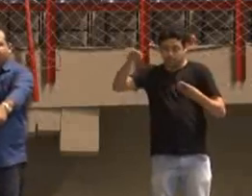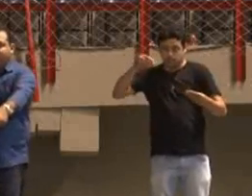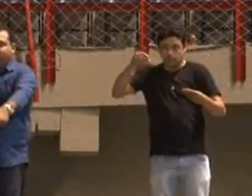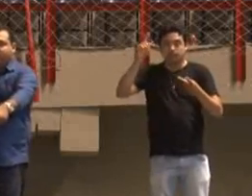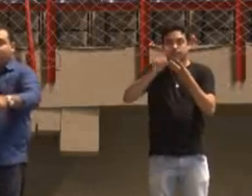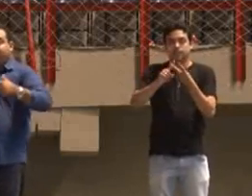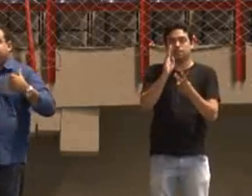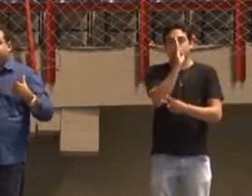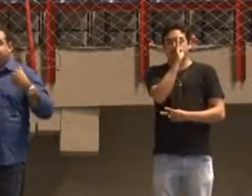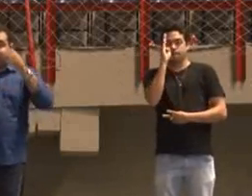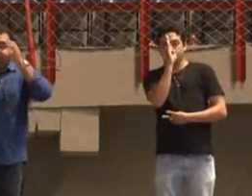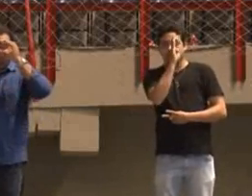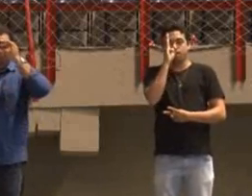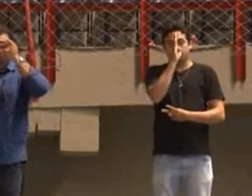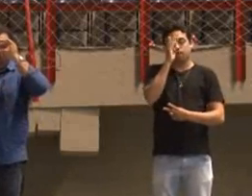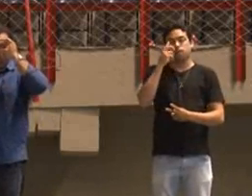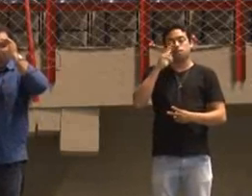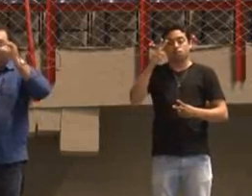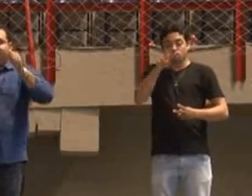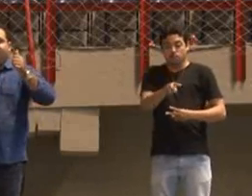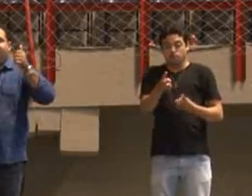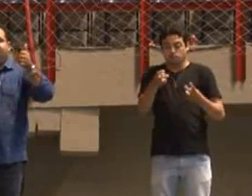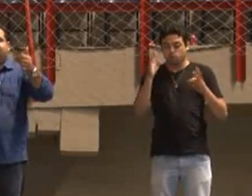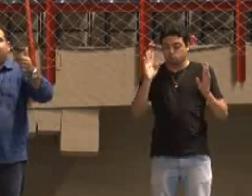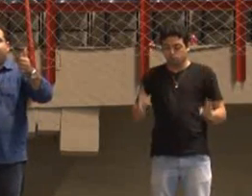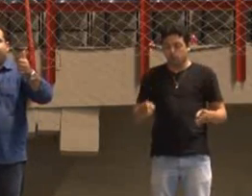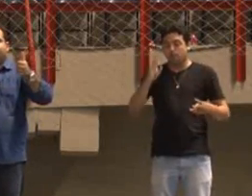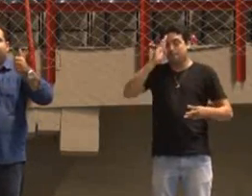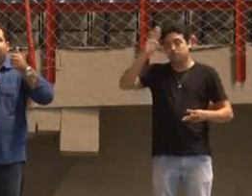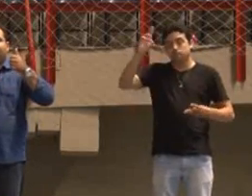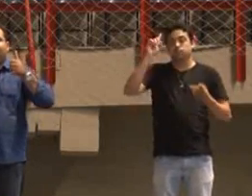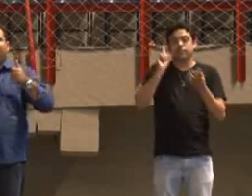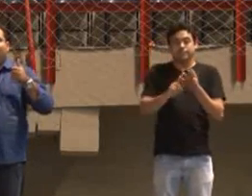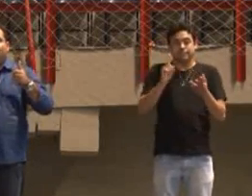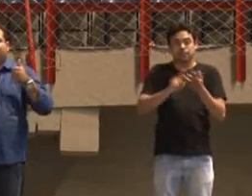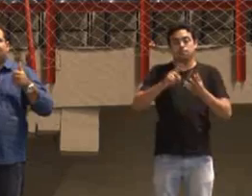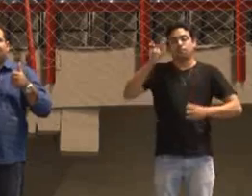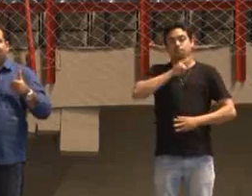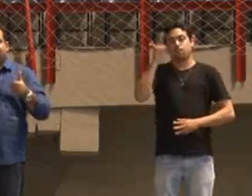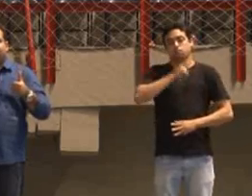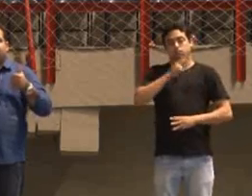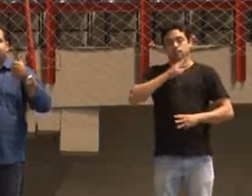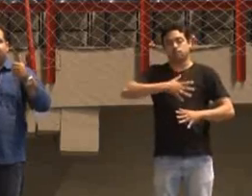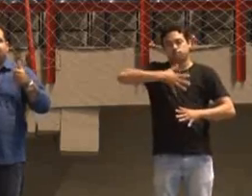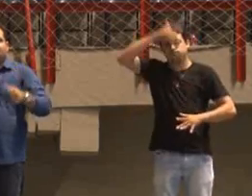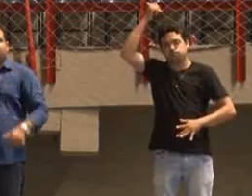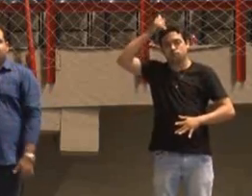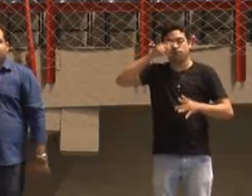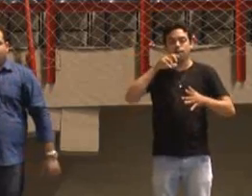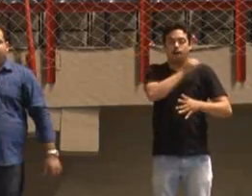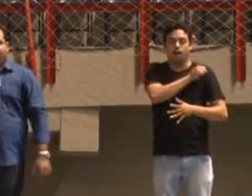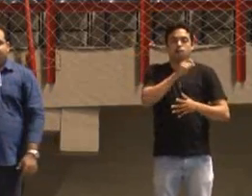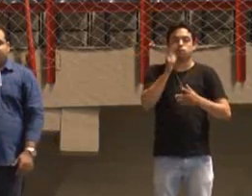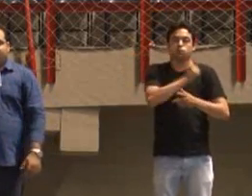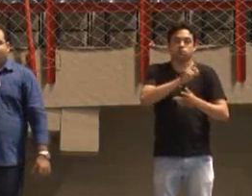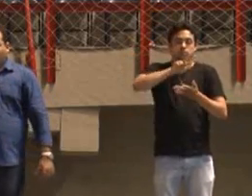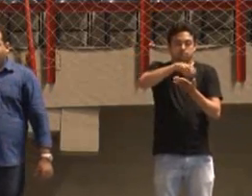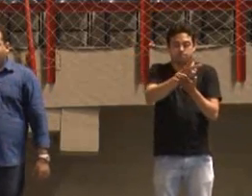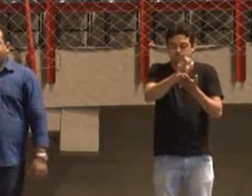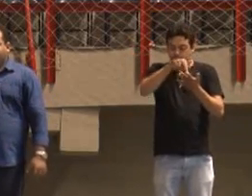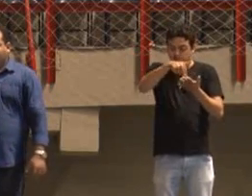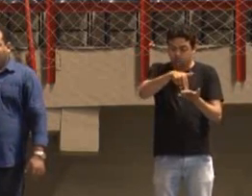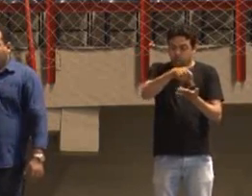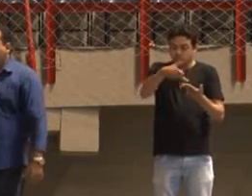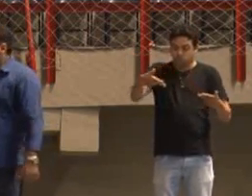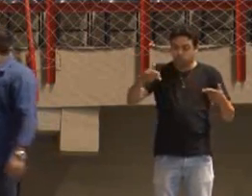do equilíbrio, que foram coisas que a gente já viu aqui, principalmente velocidade na execução dos movimentos.